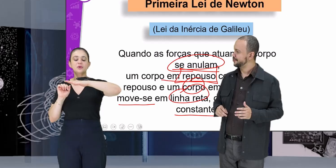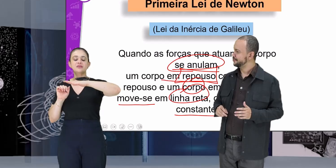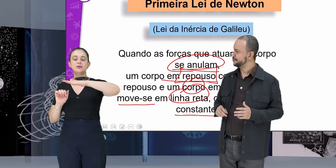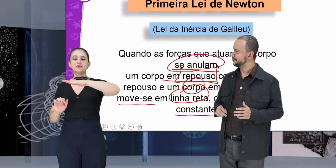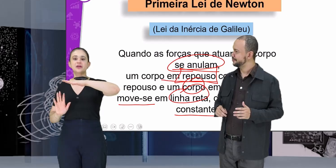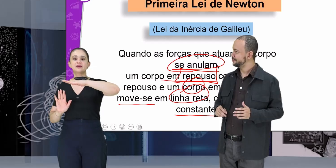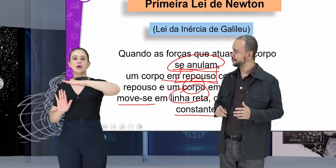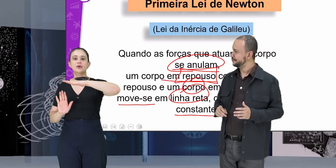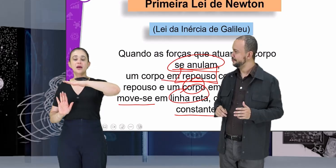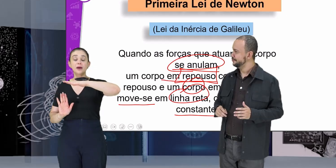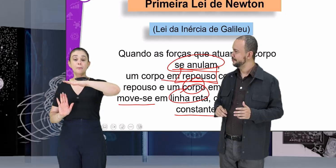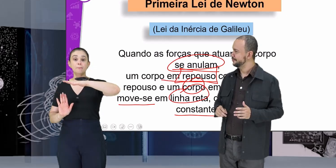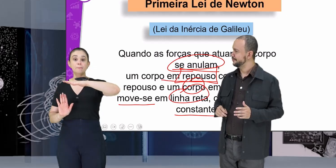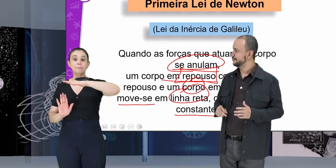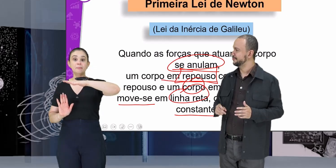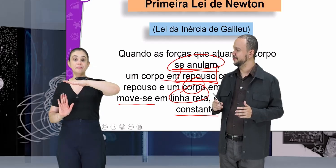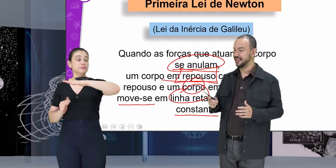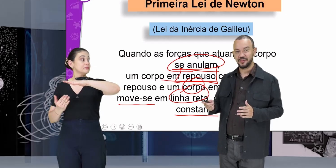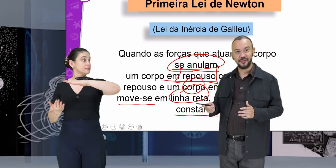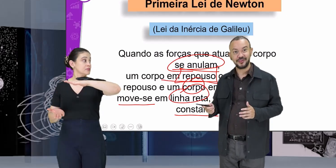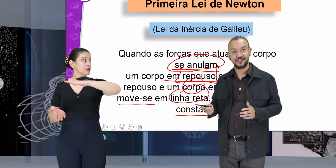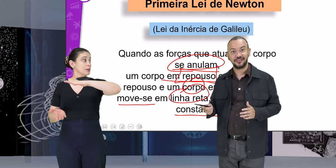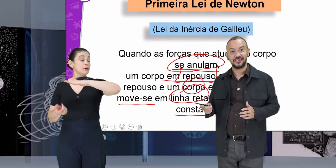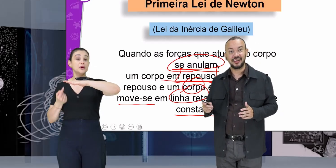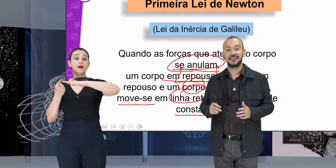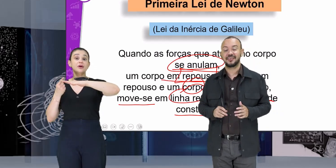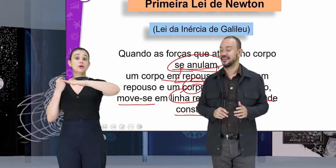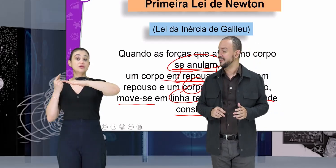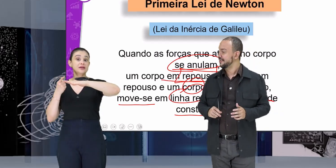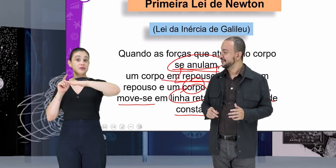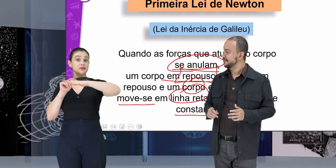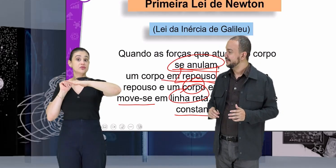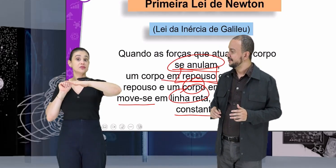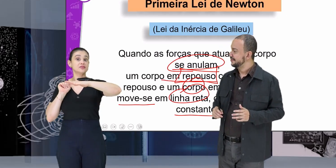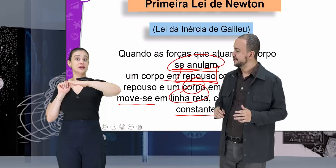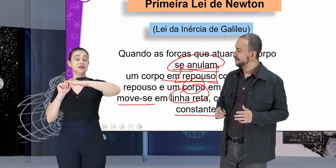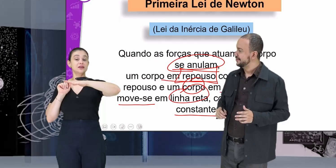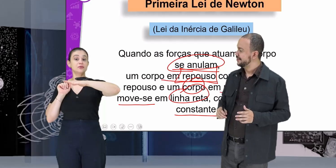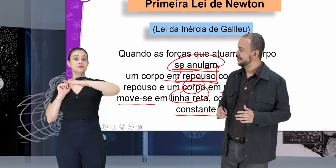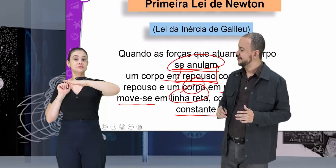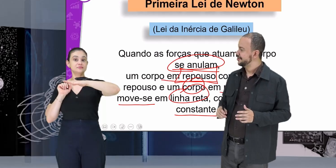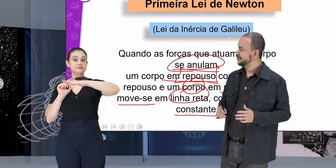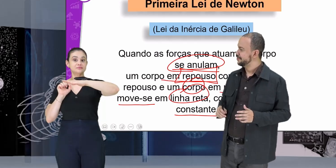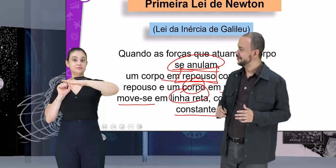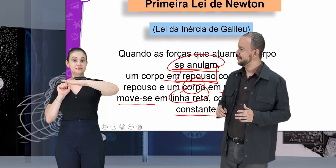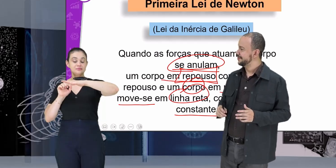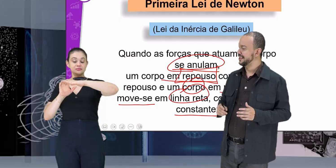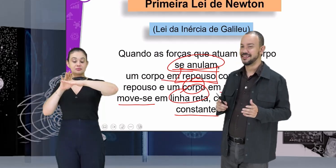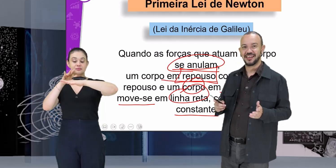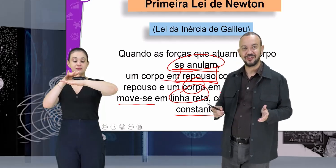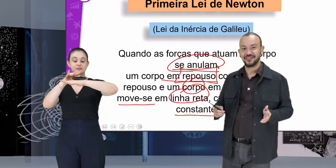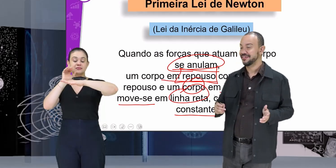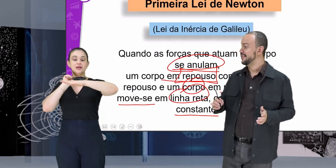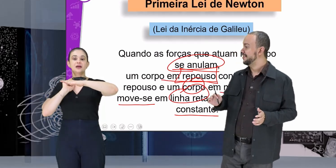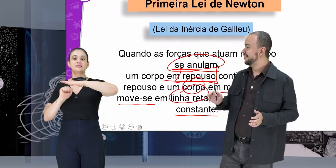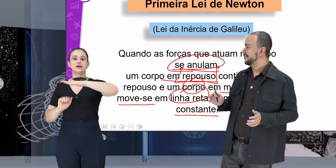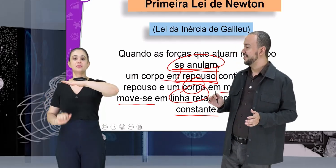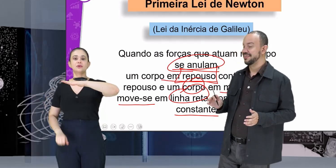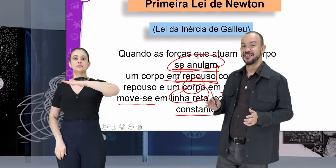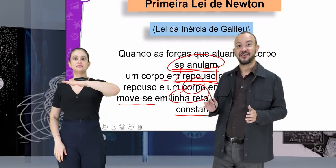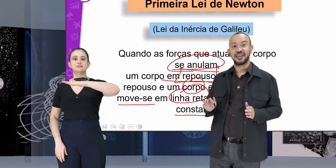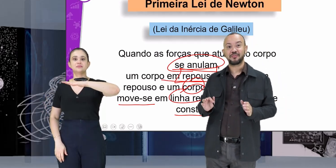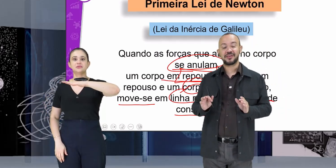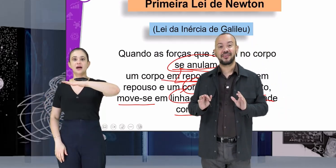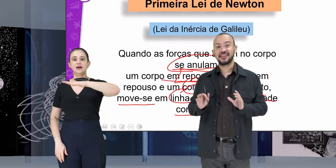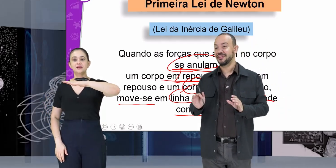dois, por exemplo, isso aqui tá o quê? Em repouso. Porque o que acontece com essas forças aqui, então? Elas se anulam. Elas se